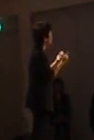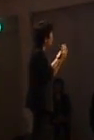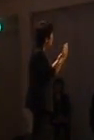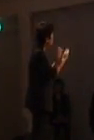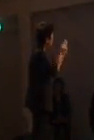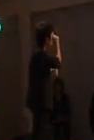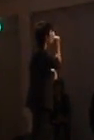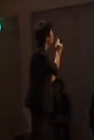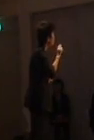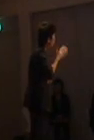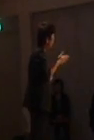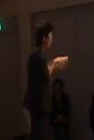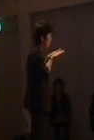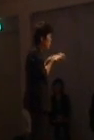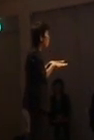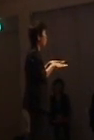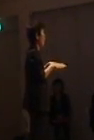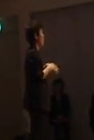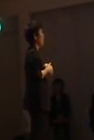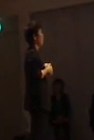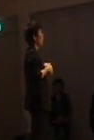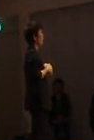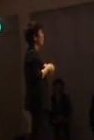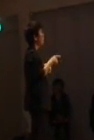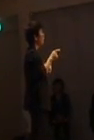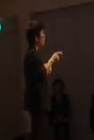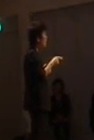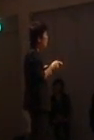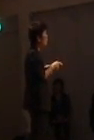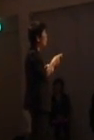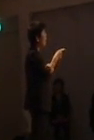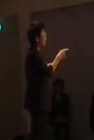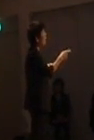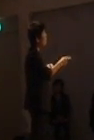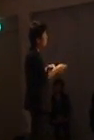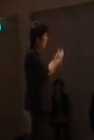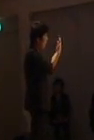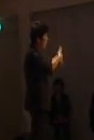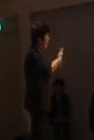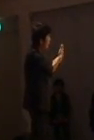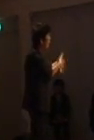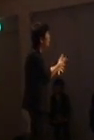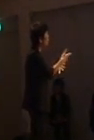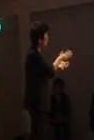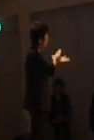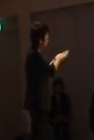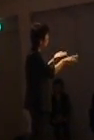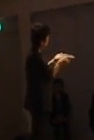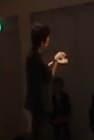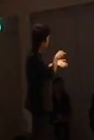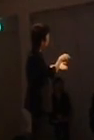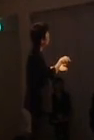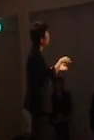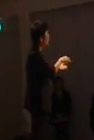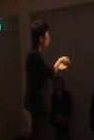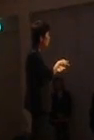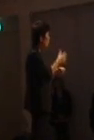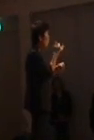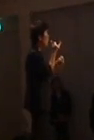も今は多分、機械として美しく作ること、人工物として本当に優れたものにすること